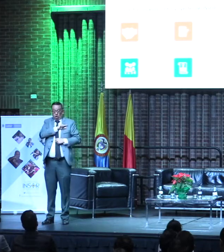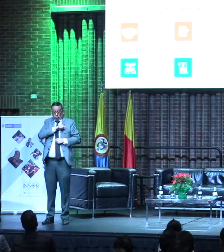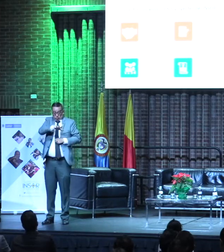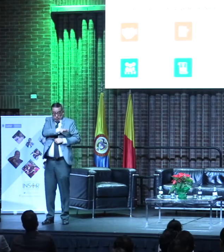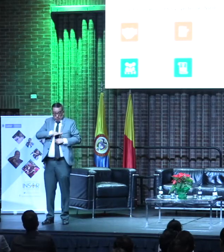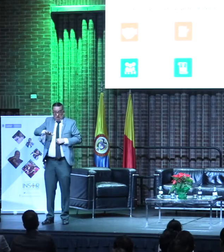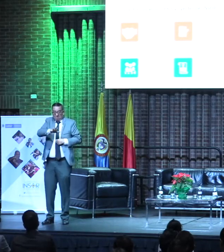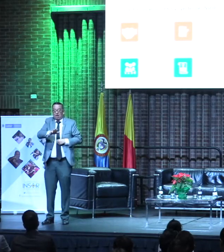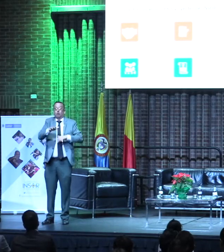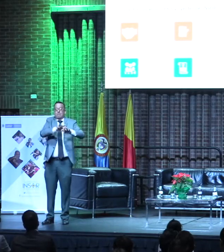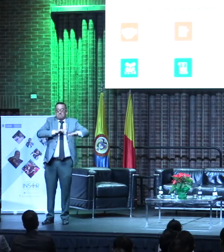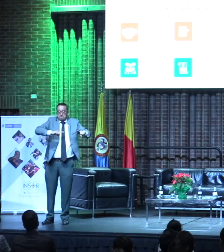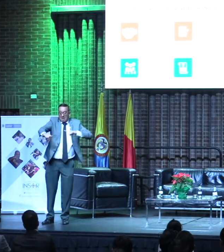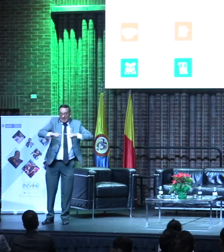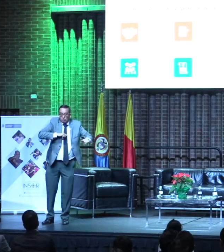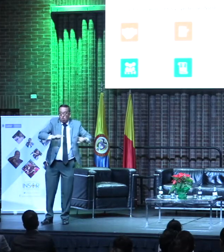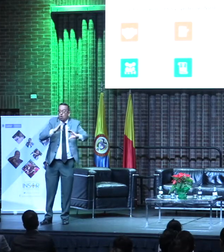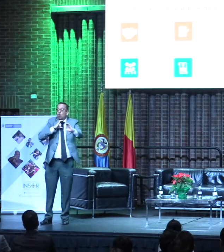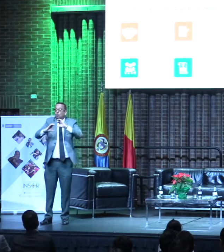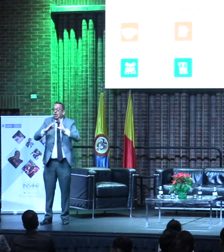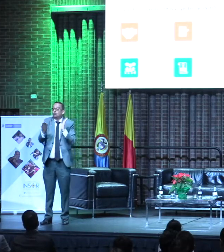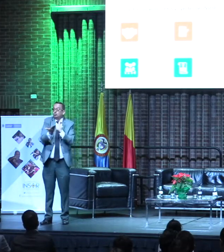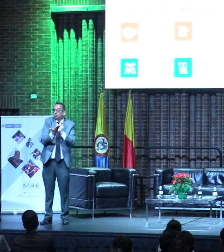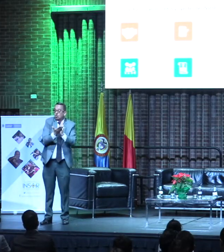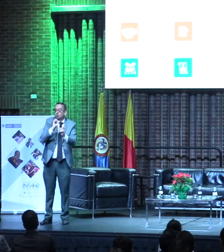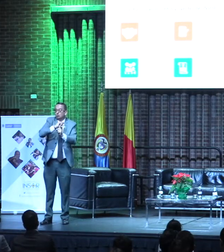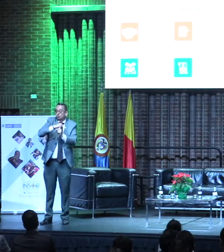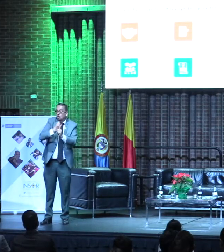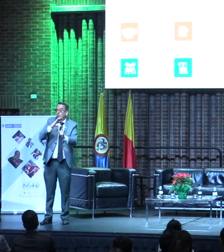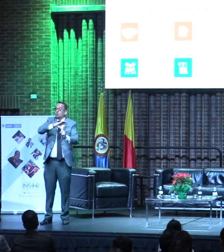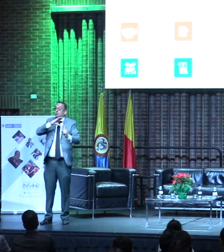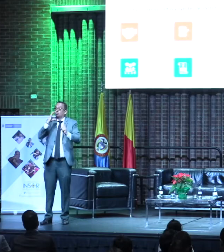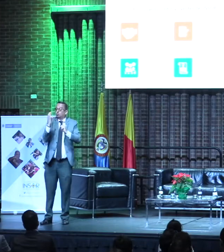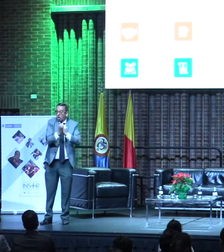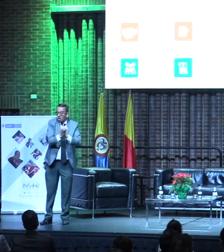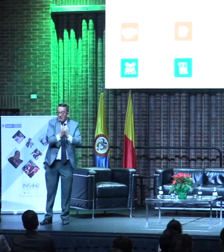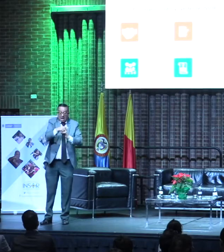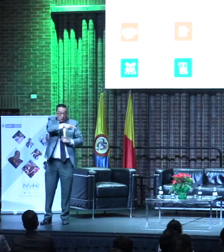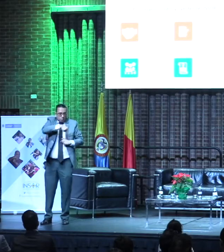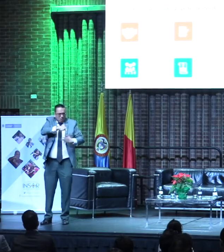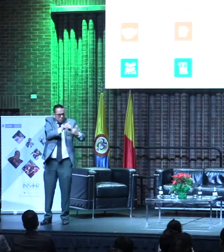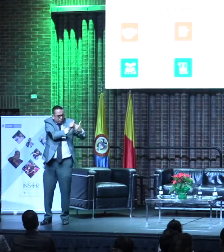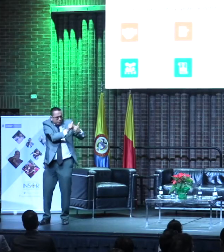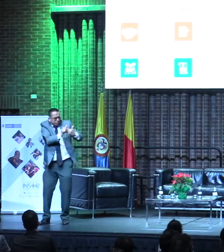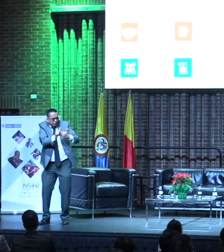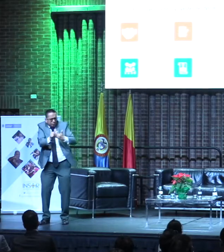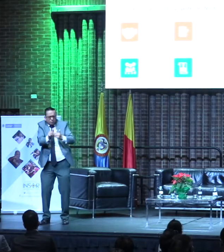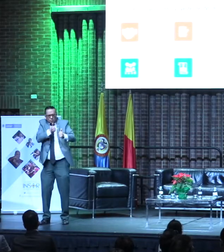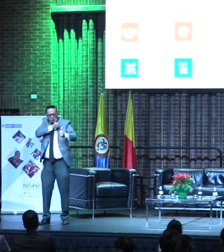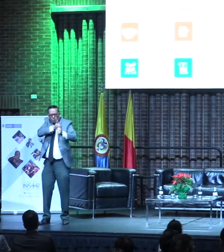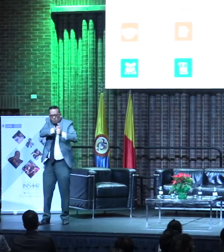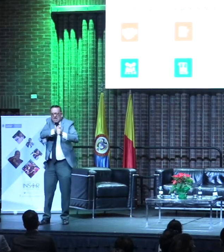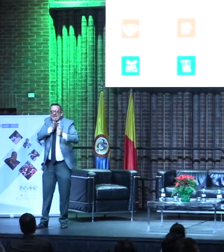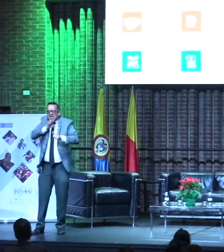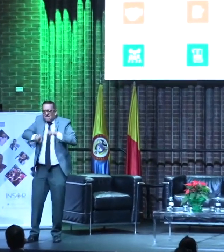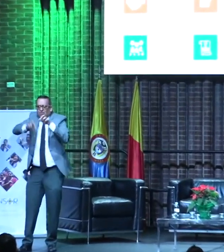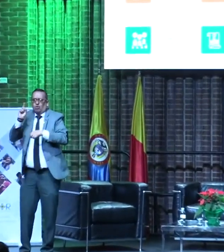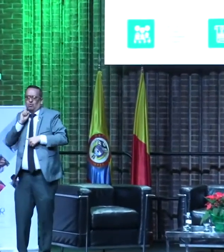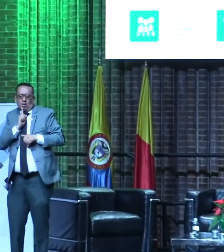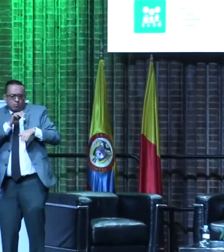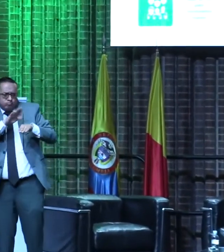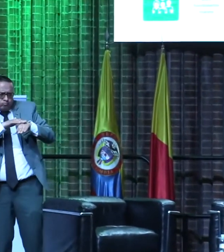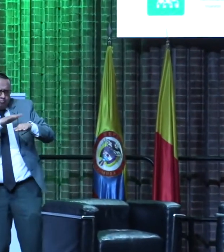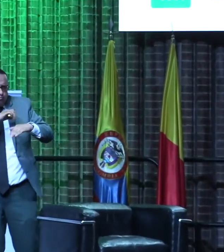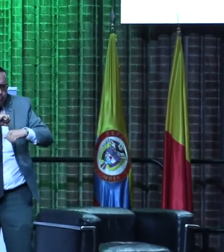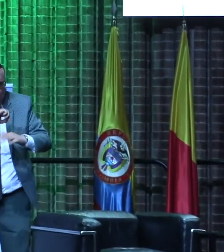es el Consejo Consultivo? Bueno, el Consejo Consultivo pues brinda orientación y seguimiento tanto interno y externo, apoyando la misión del